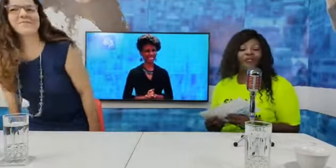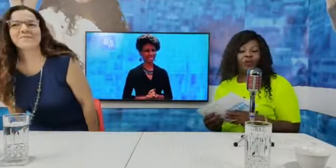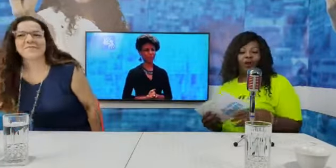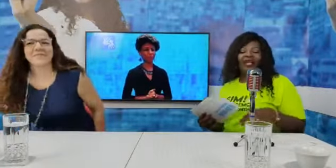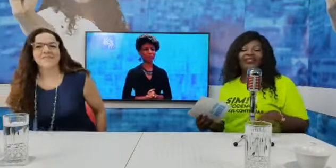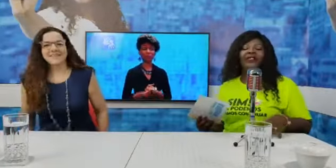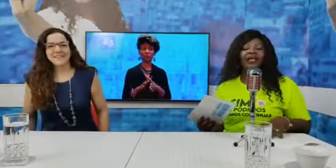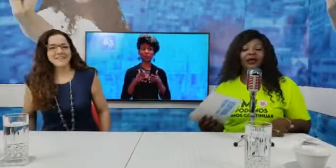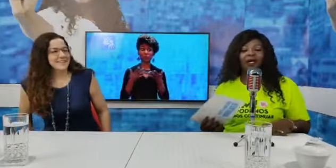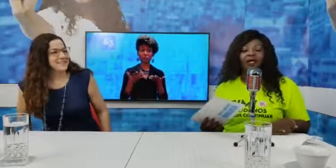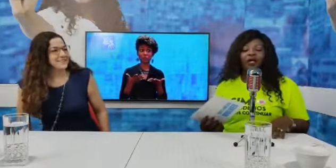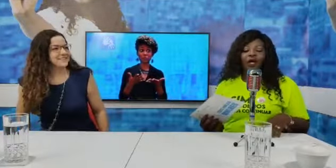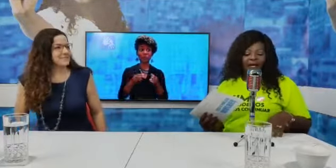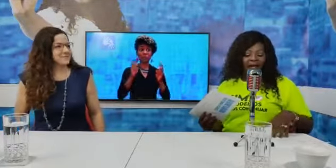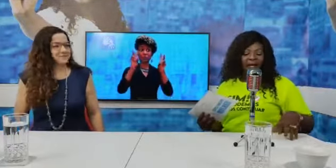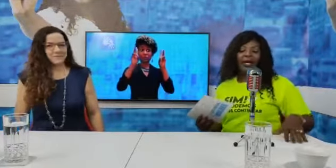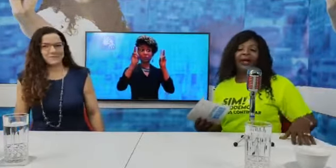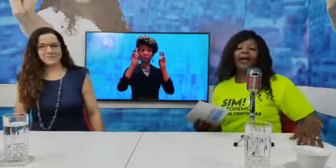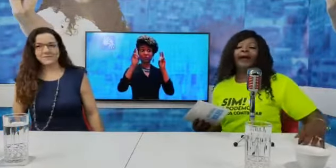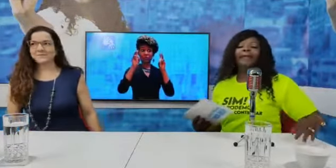Bom, pessoal, esse tema